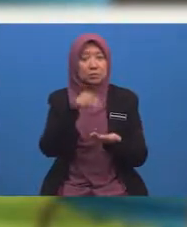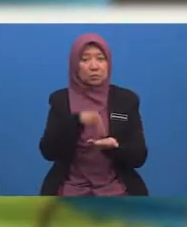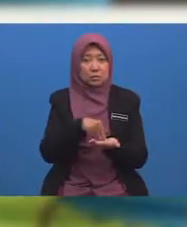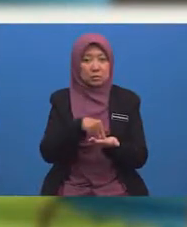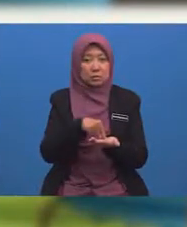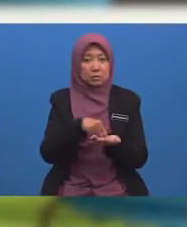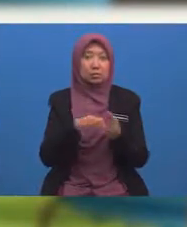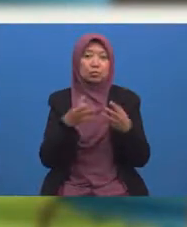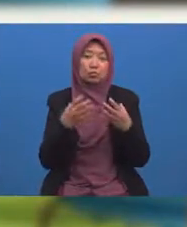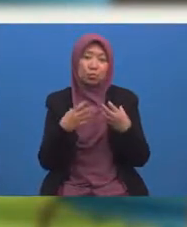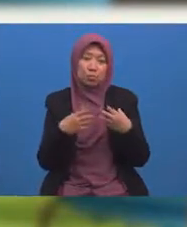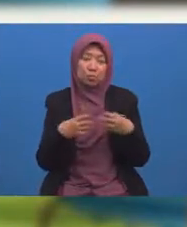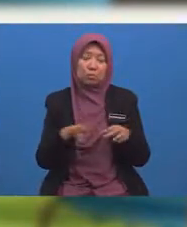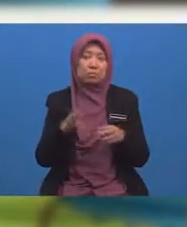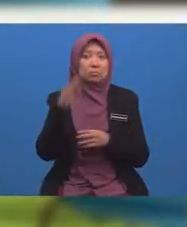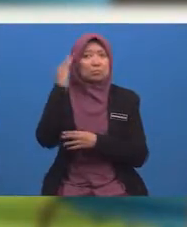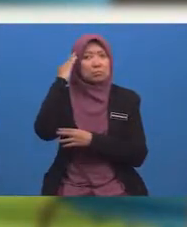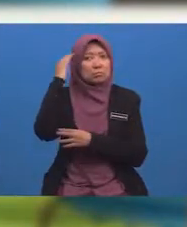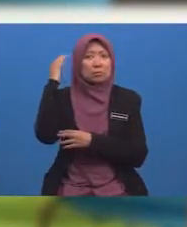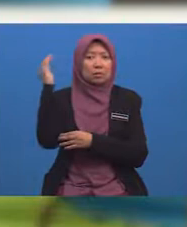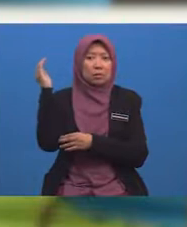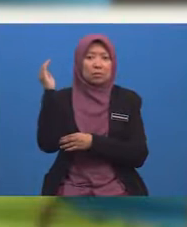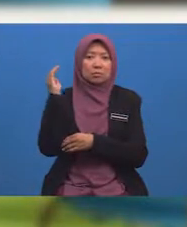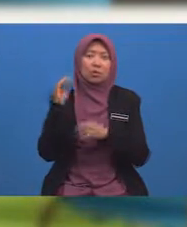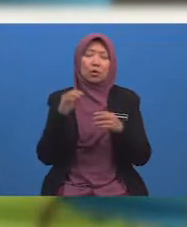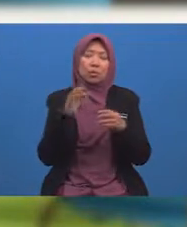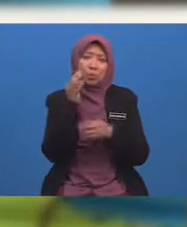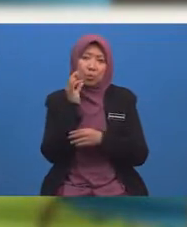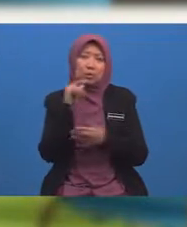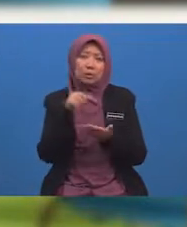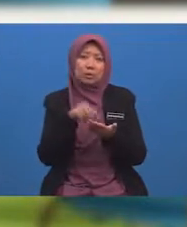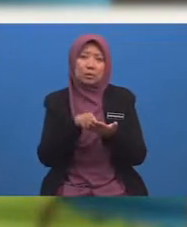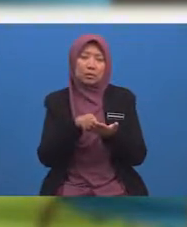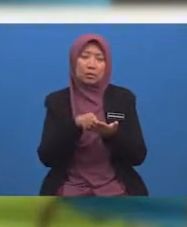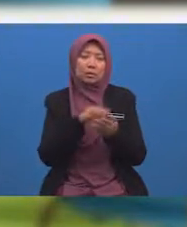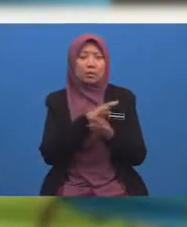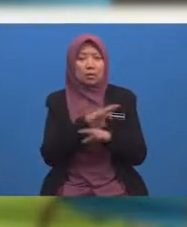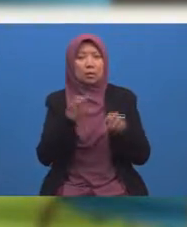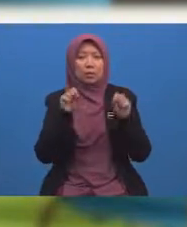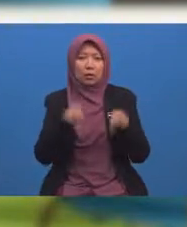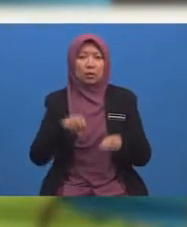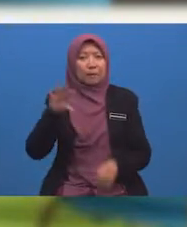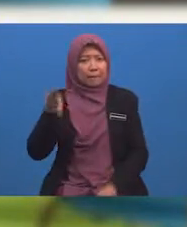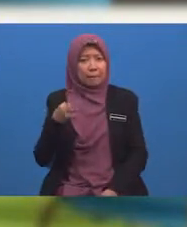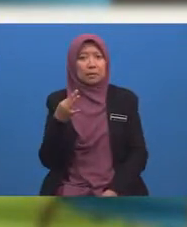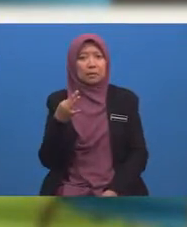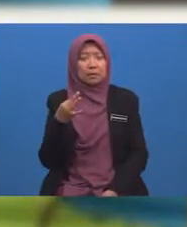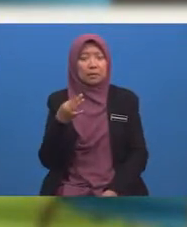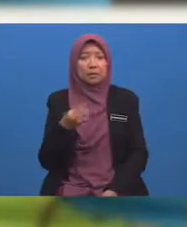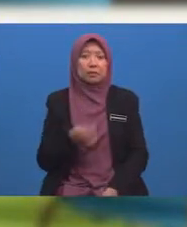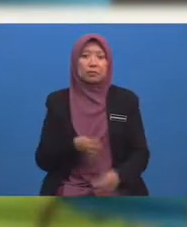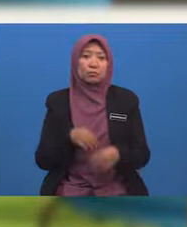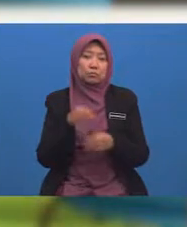murid-murid bayangkan, buah ini tidak boleh dipetik. Buah